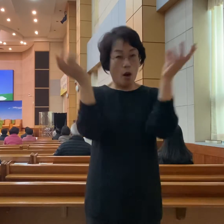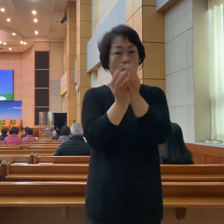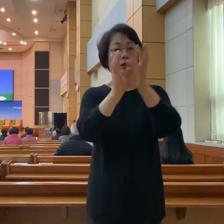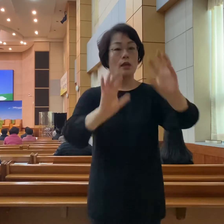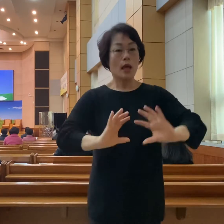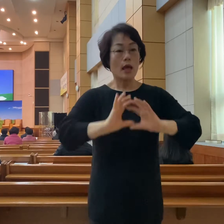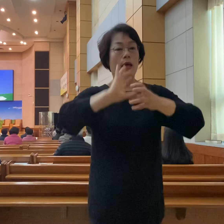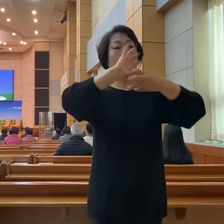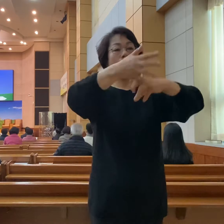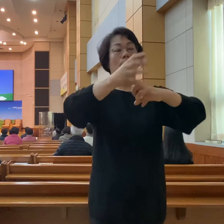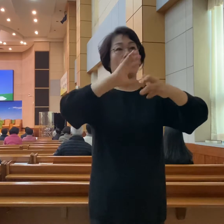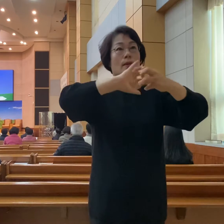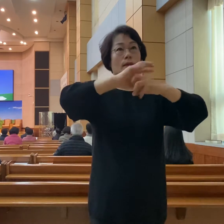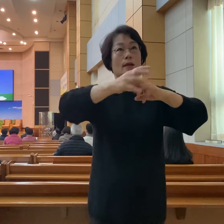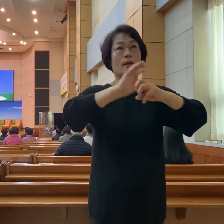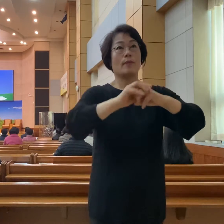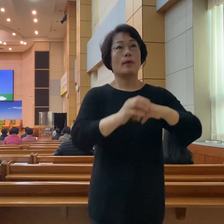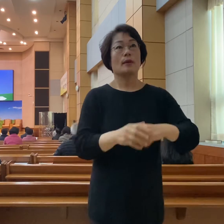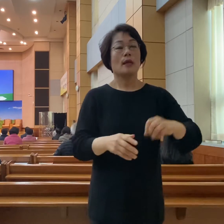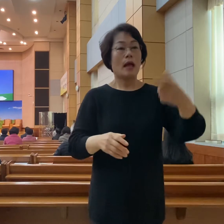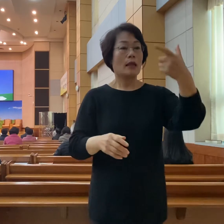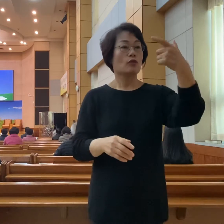전 세계를 하는 것이 아니라